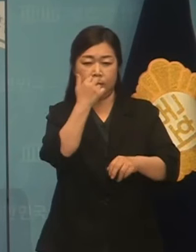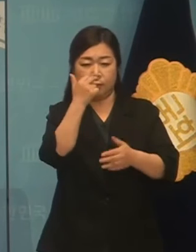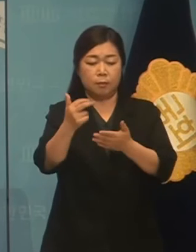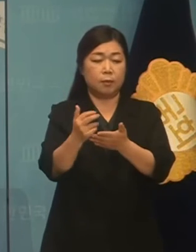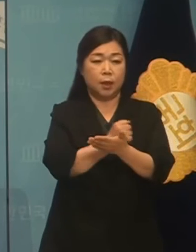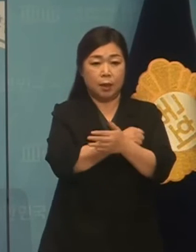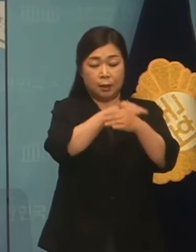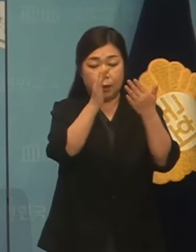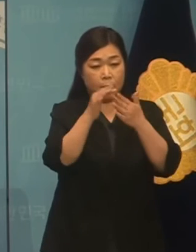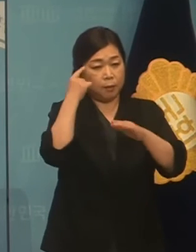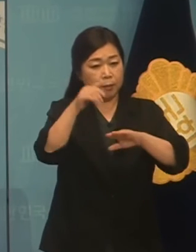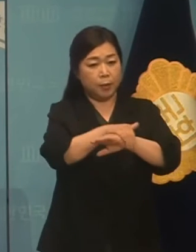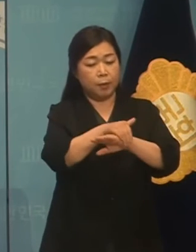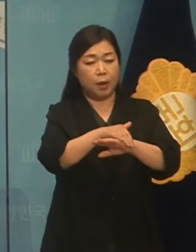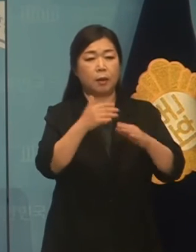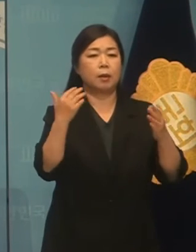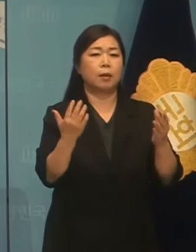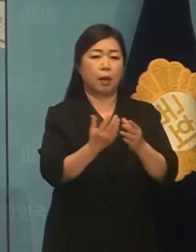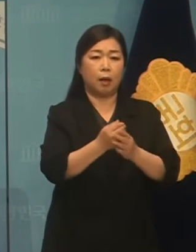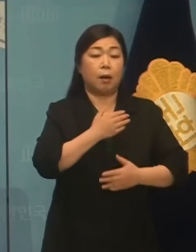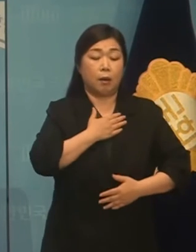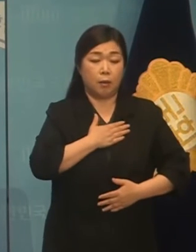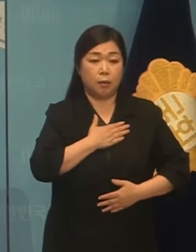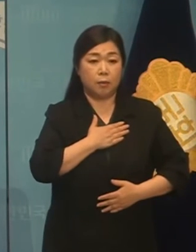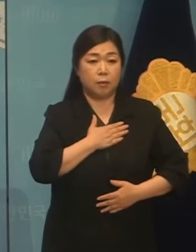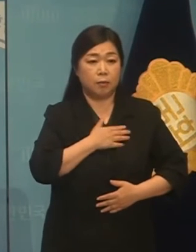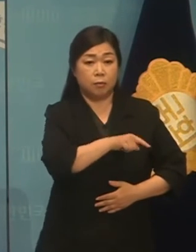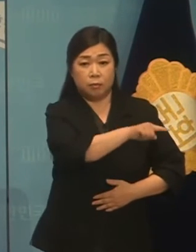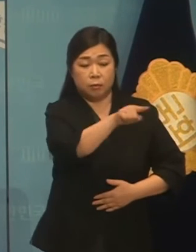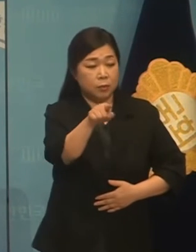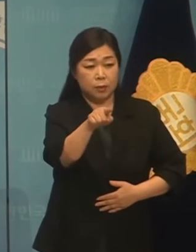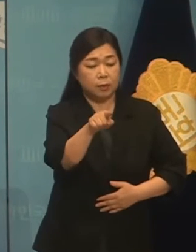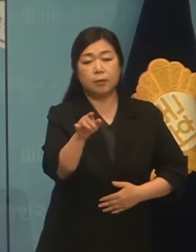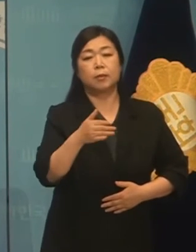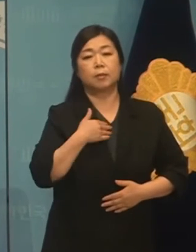생리, 전략과 전술을 저만큼 아는 사람 드뭅니다.